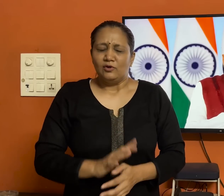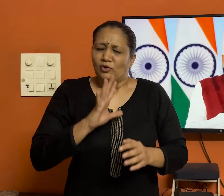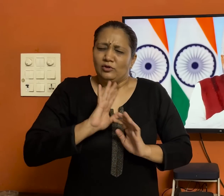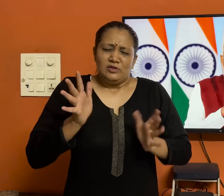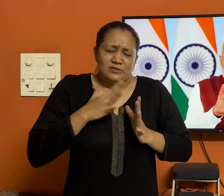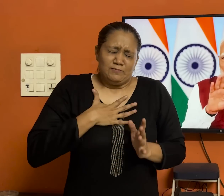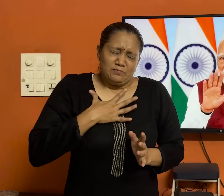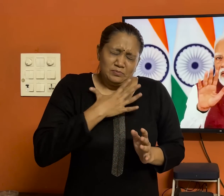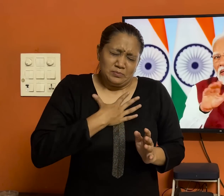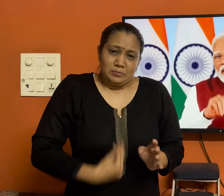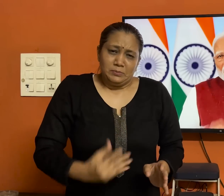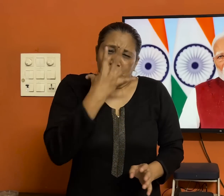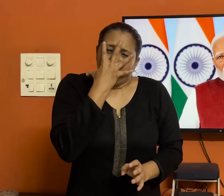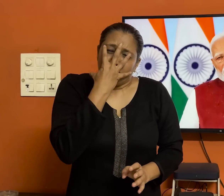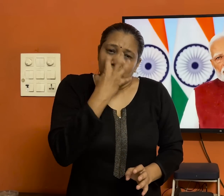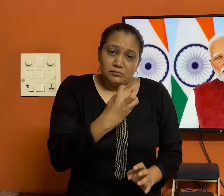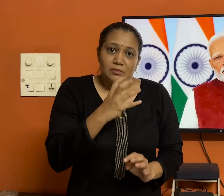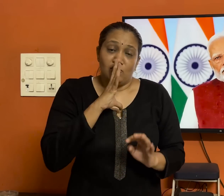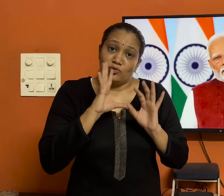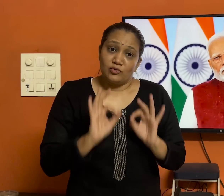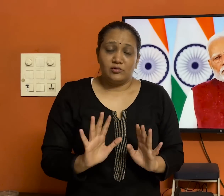घोर निराशा में गिर गया,